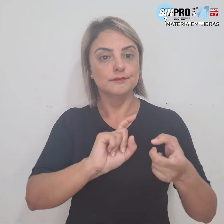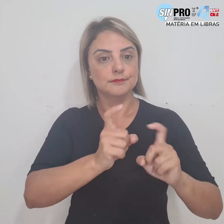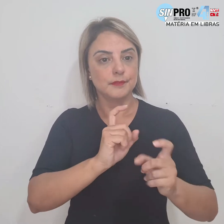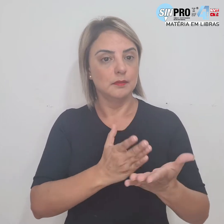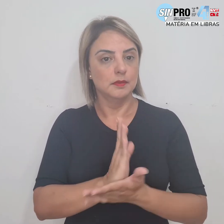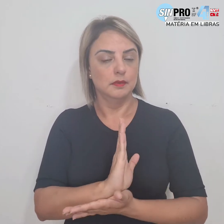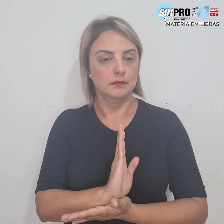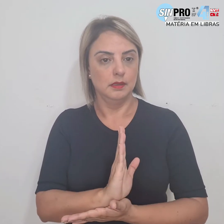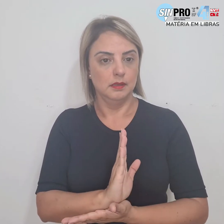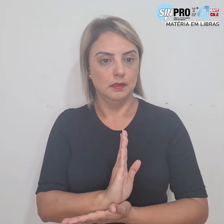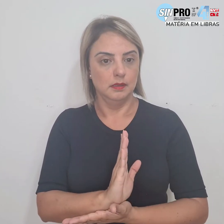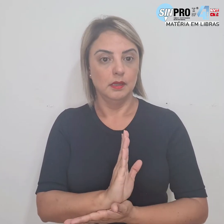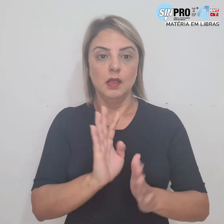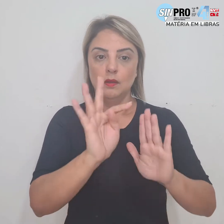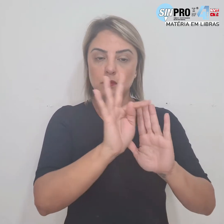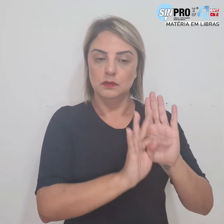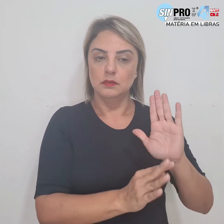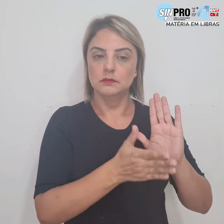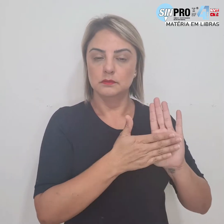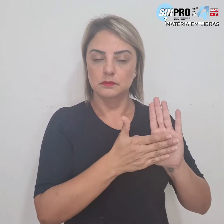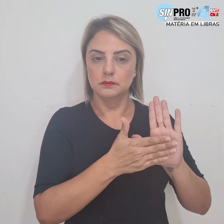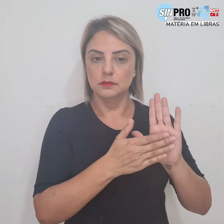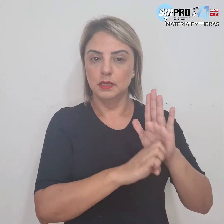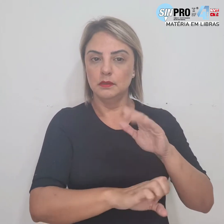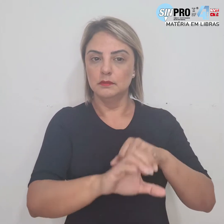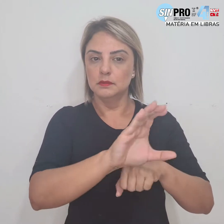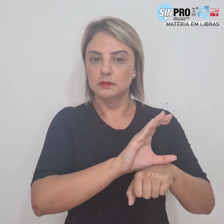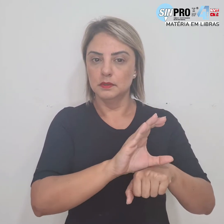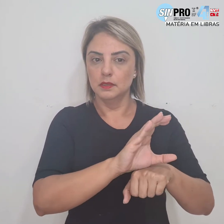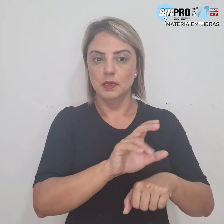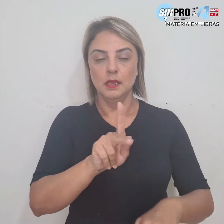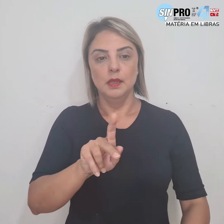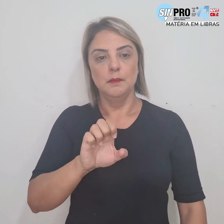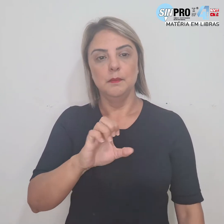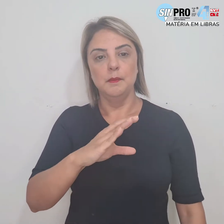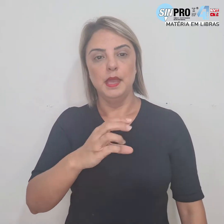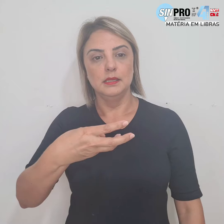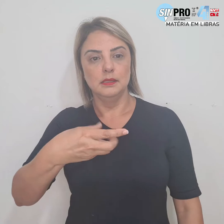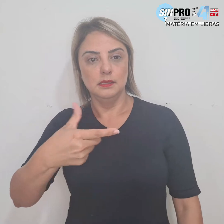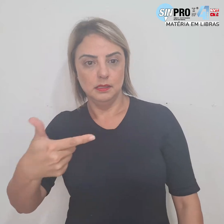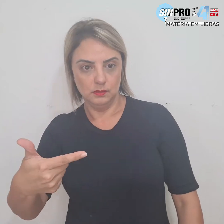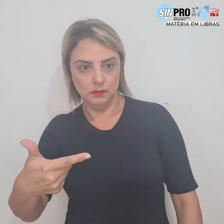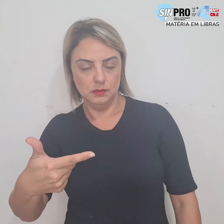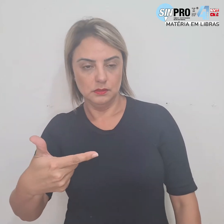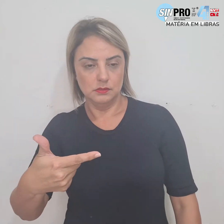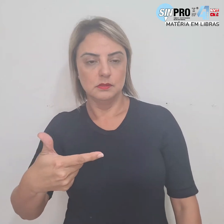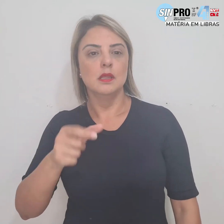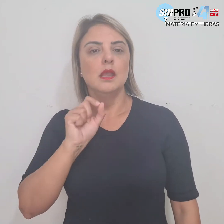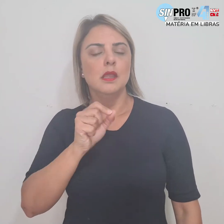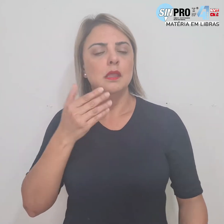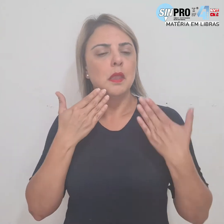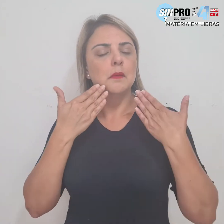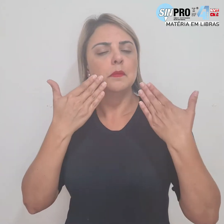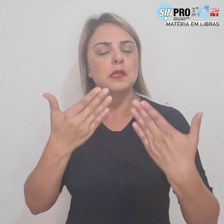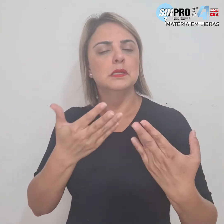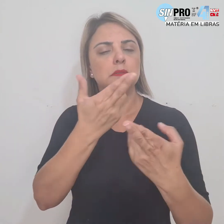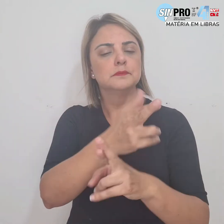seja aprovada. Pelo texto da proposta de emenda à Constituição, a PEC 32 de 2020, que apresenta a